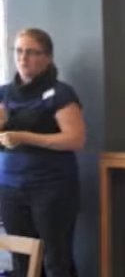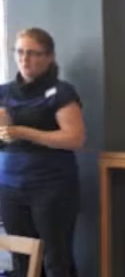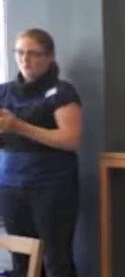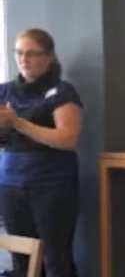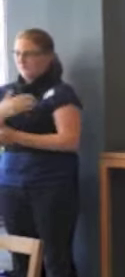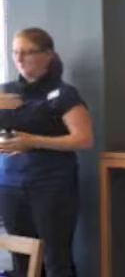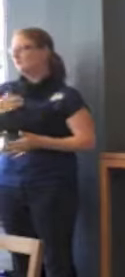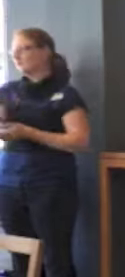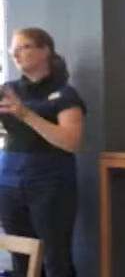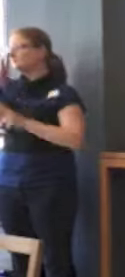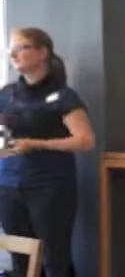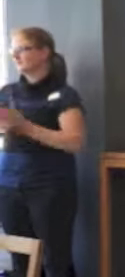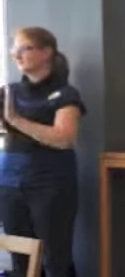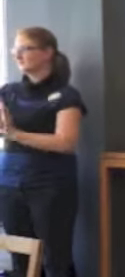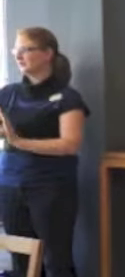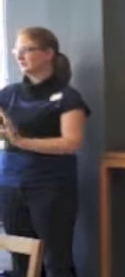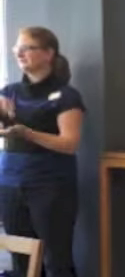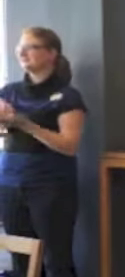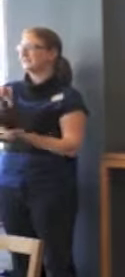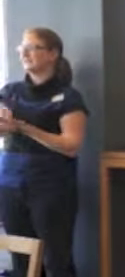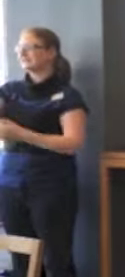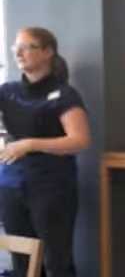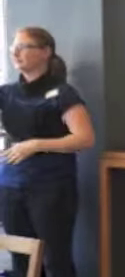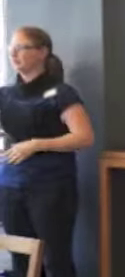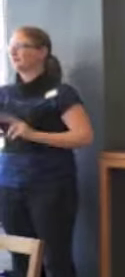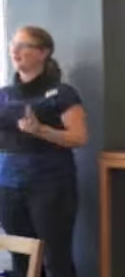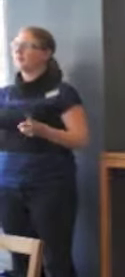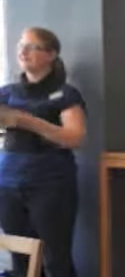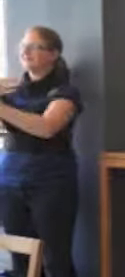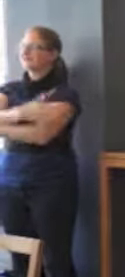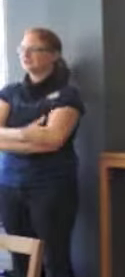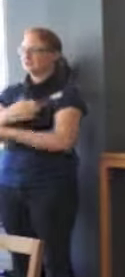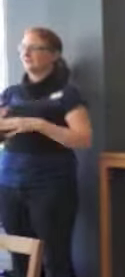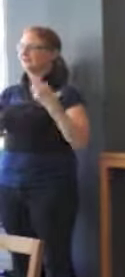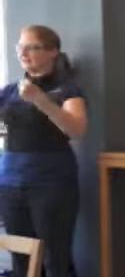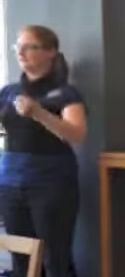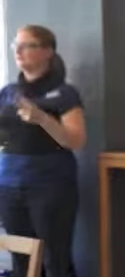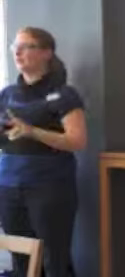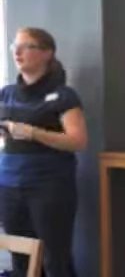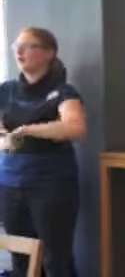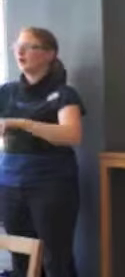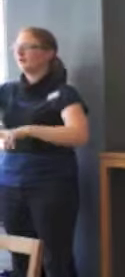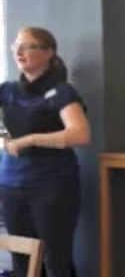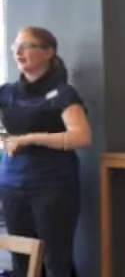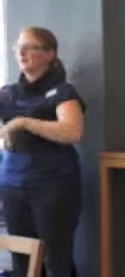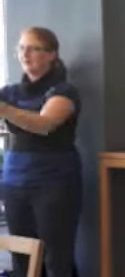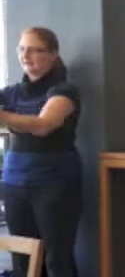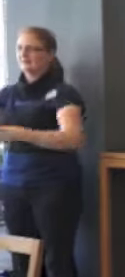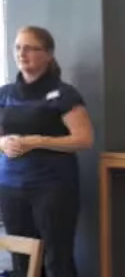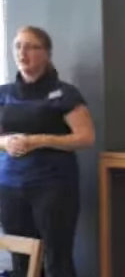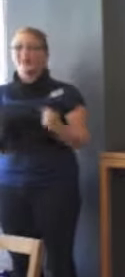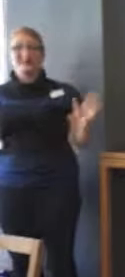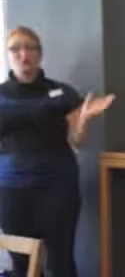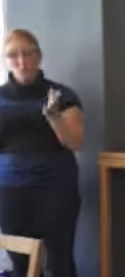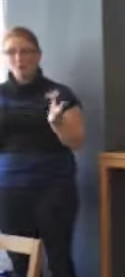vårt forskningsprojekt om samhällsentreprenörskap som gränsöverskridande kraft för lokal och regional utveckling. Men relativt kort ska jag beskriva